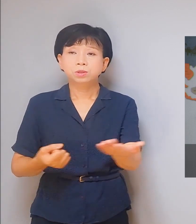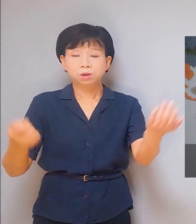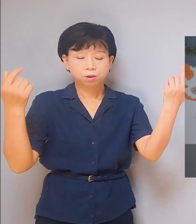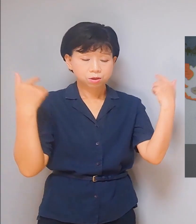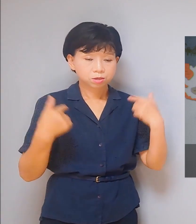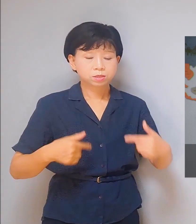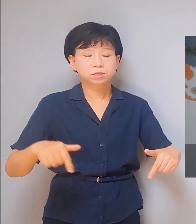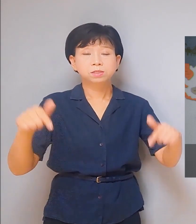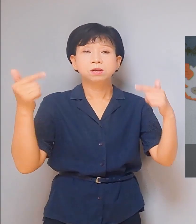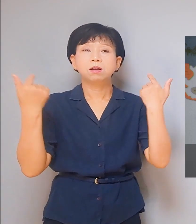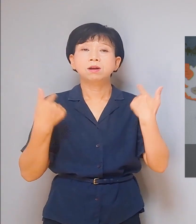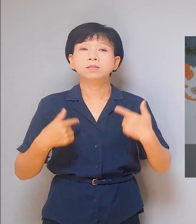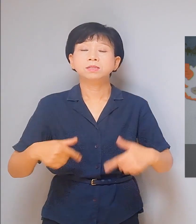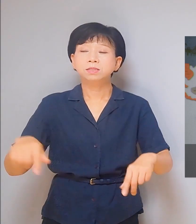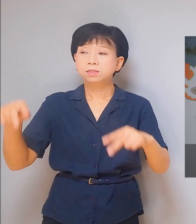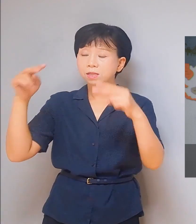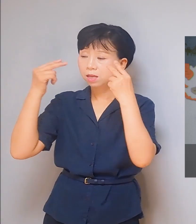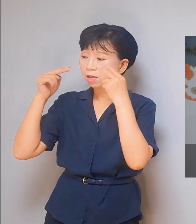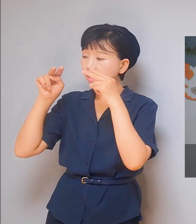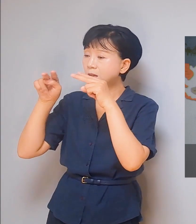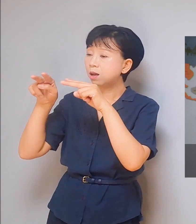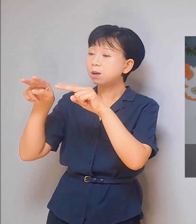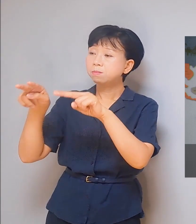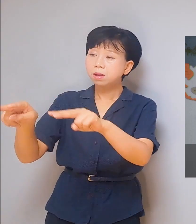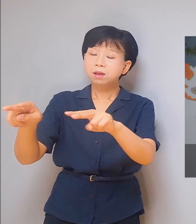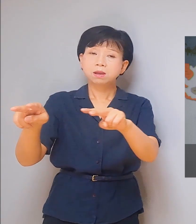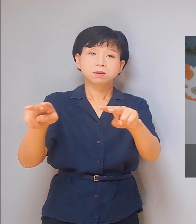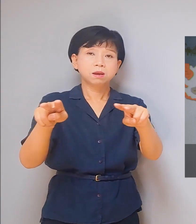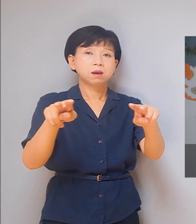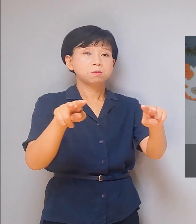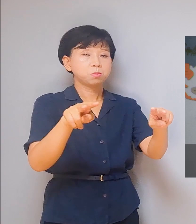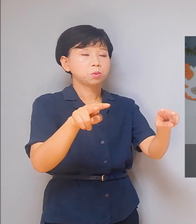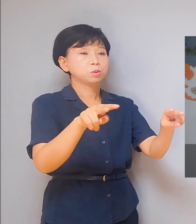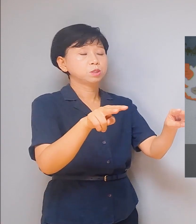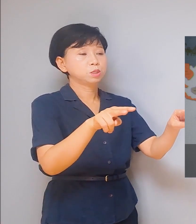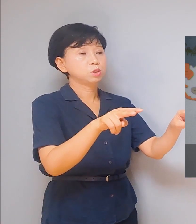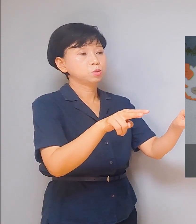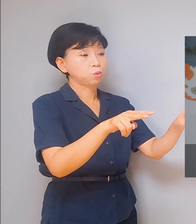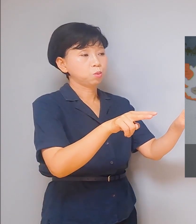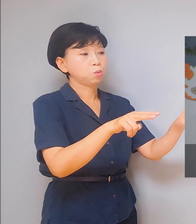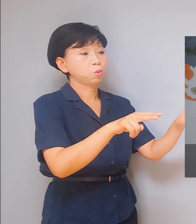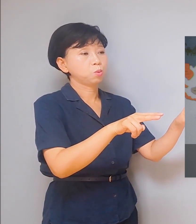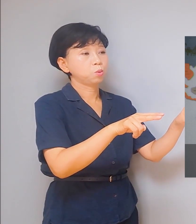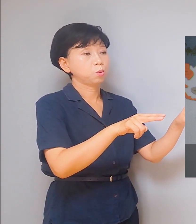눈으로 너를 어느 때나